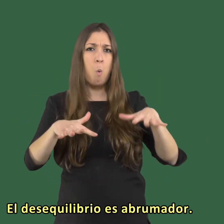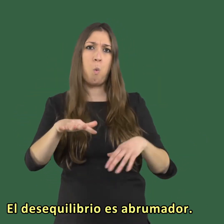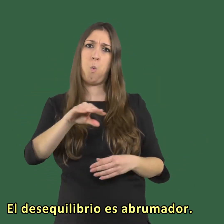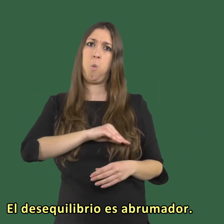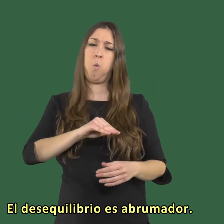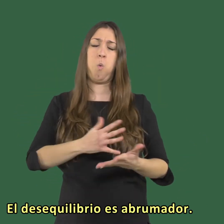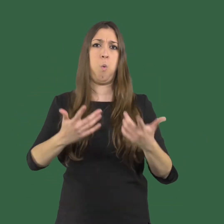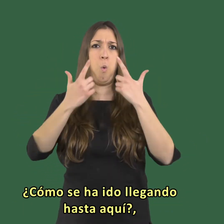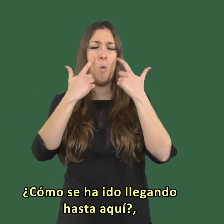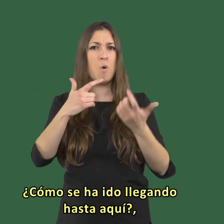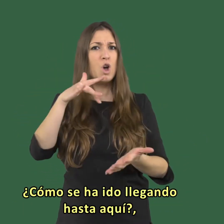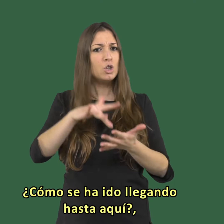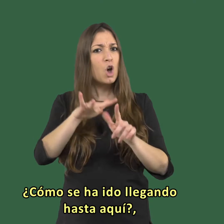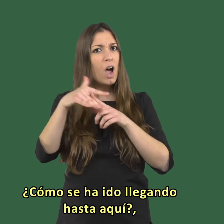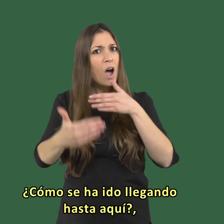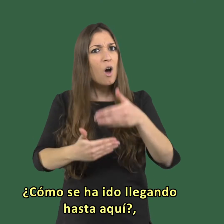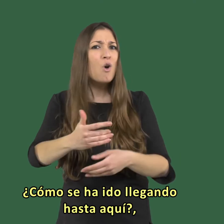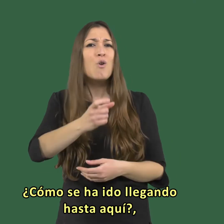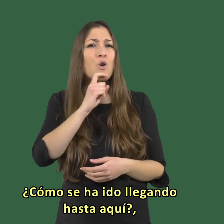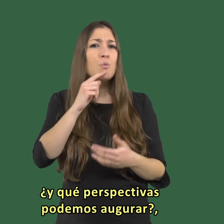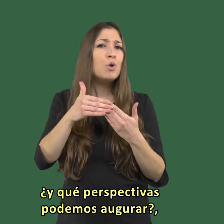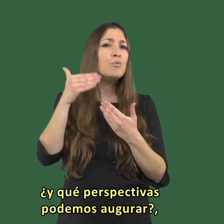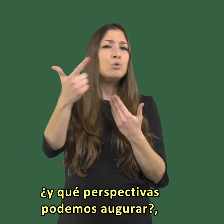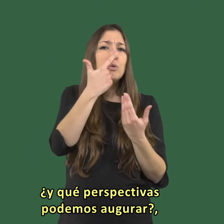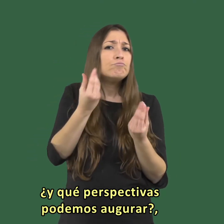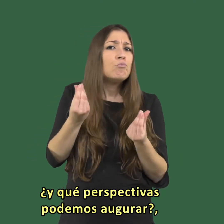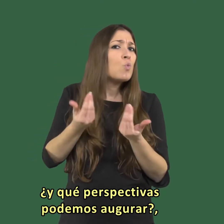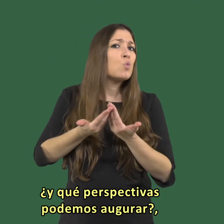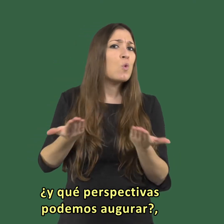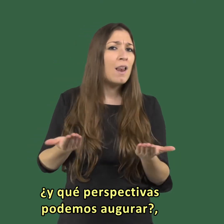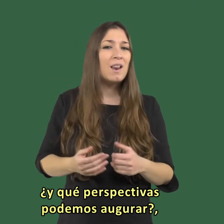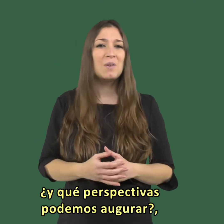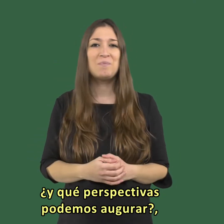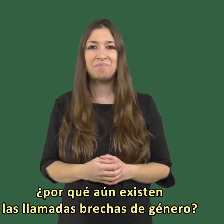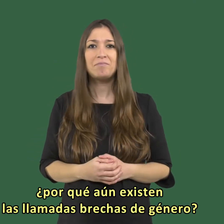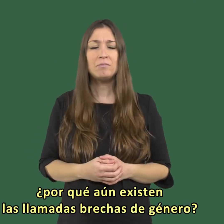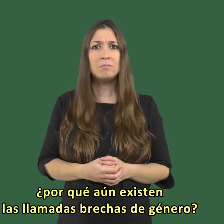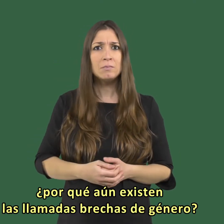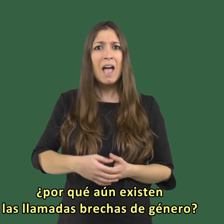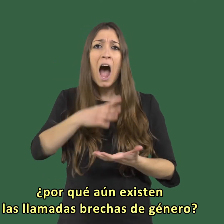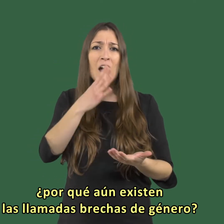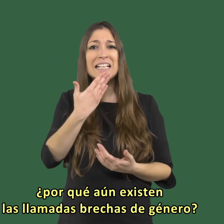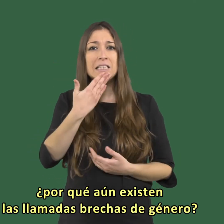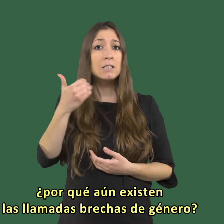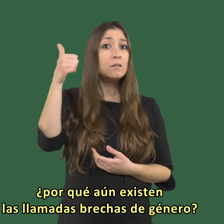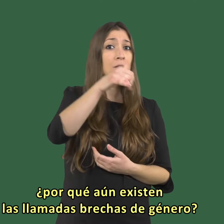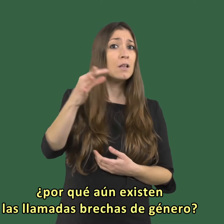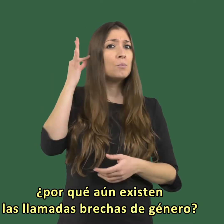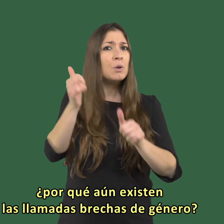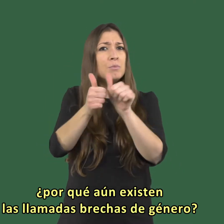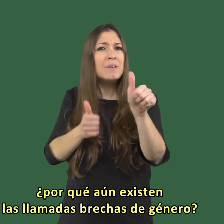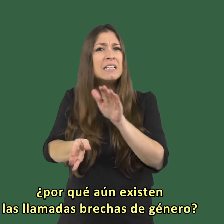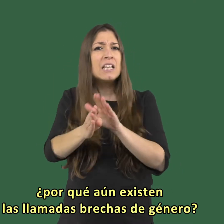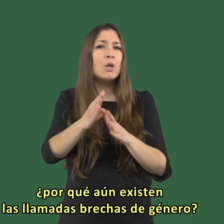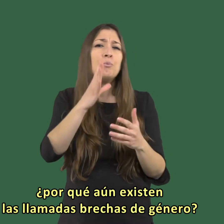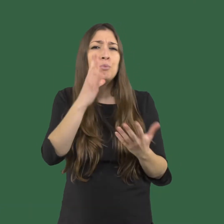desequilibrio es abrumador. ¿Cómo se ha ido llegando hasta aquí? ¿Y qué perspectivas podemos augurar? ¿Por qué aún existen las llamadas